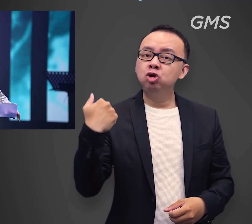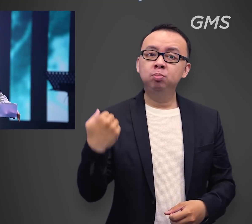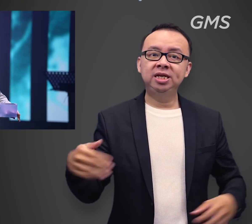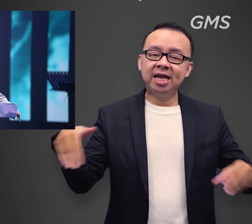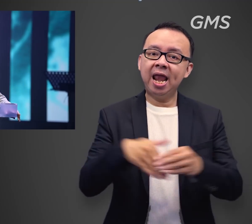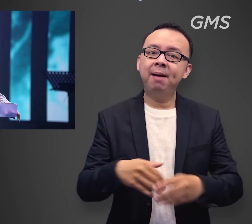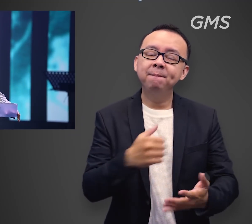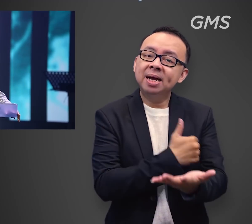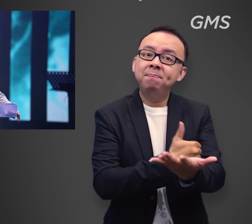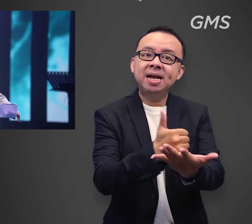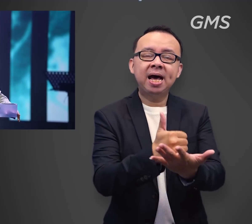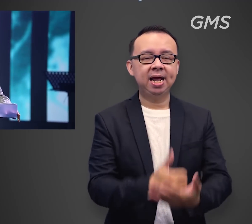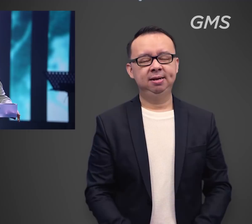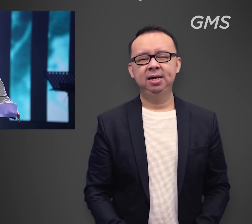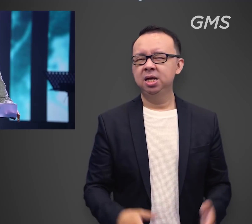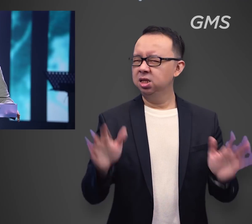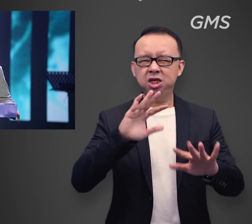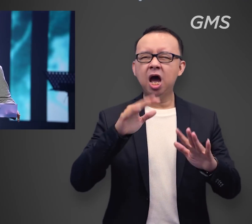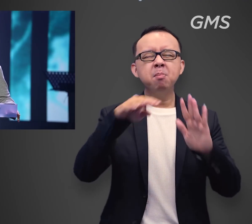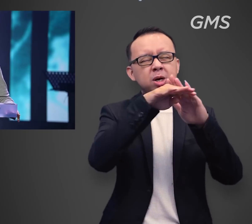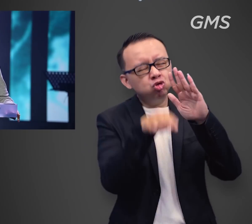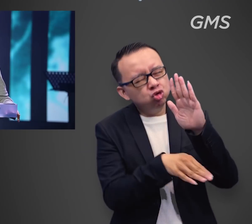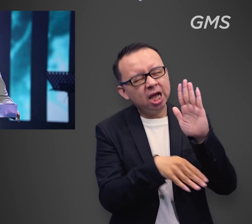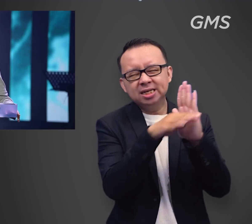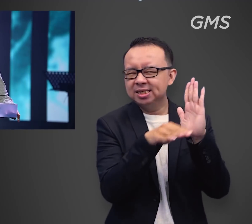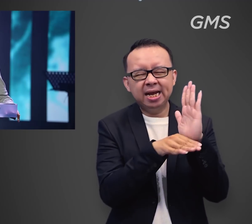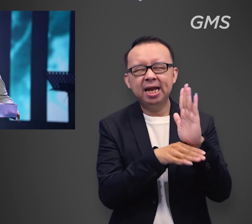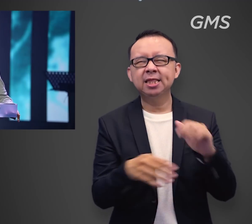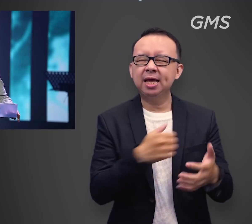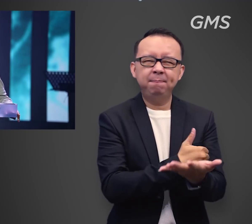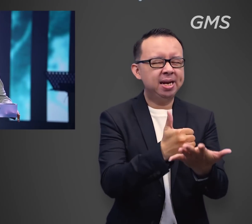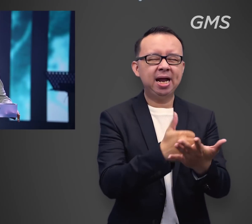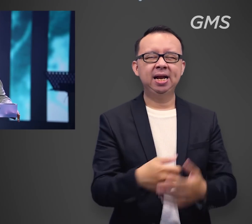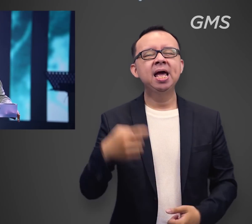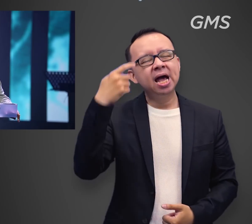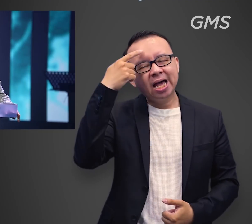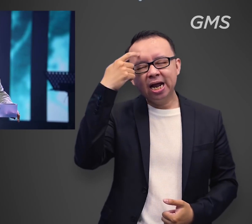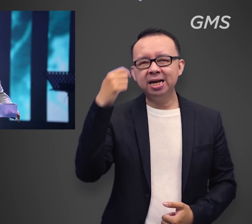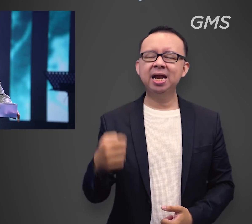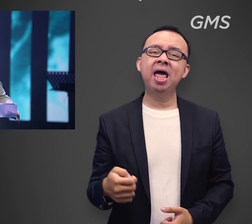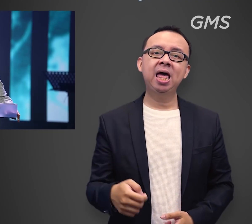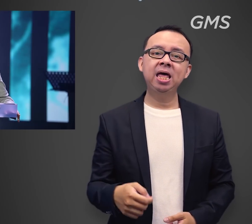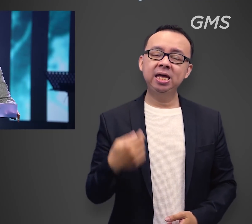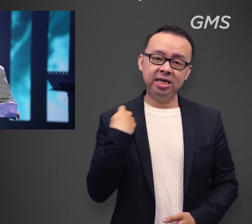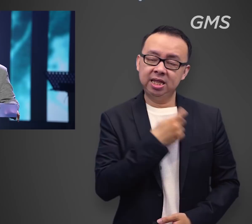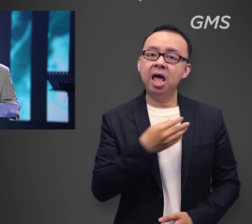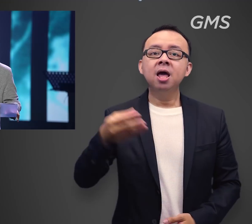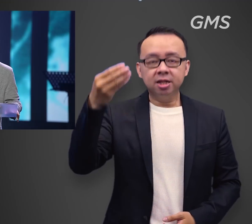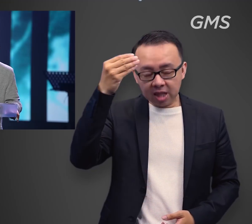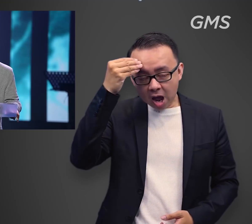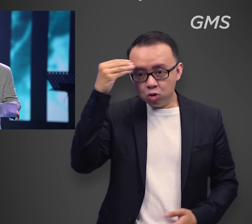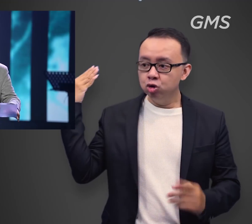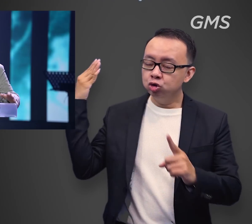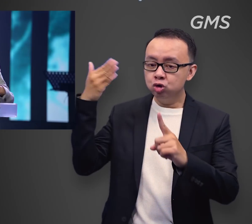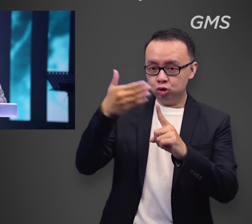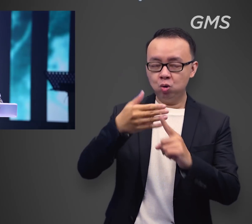Tidak akan pernah menurunkan standar kebenaran. Karena apa? Kita tahu sebenarnya tujuan hidup kita kemana. Anda